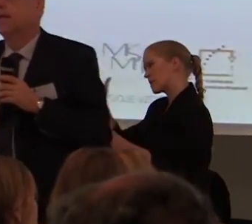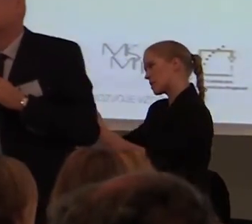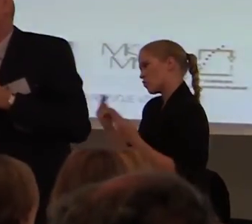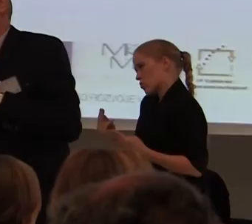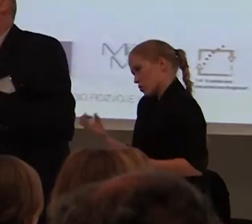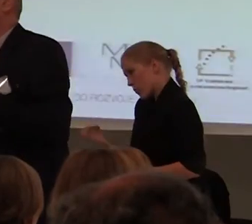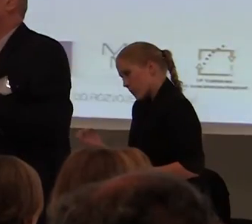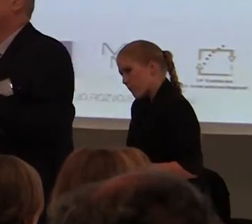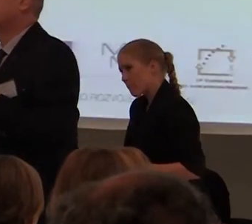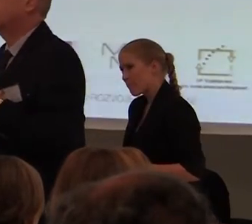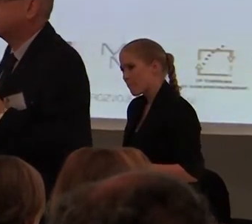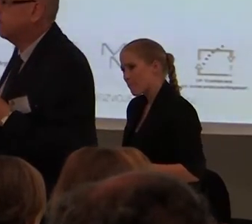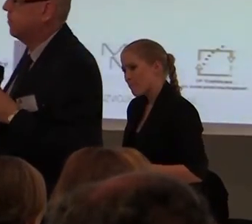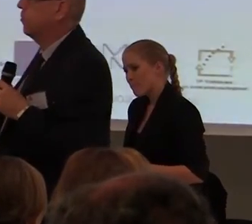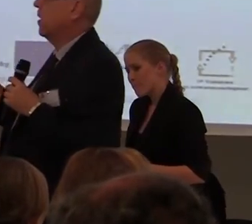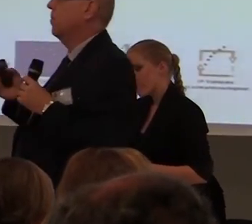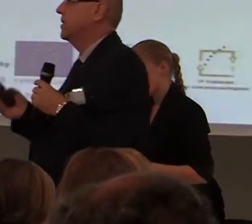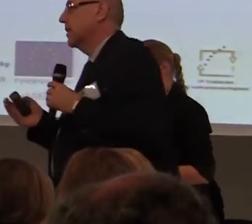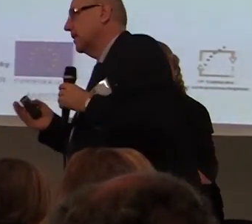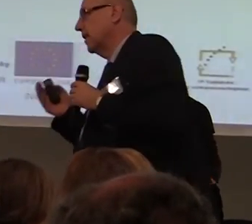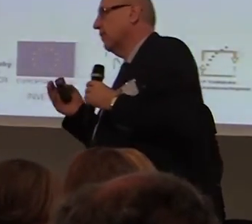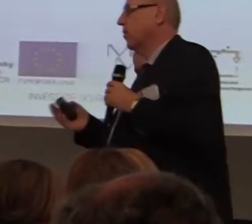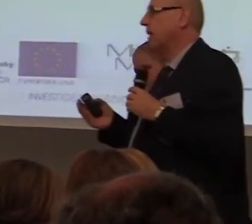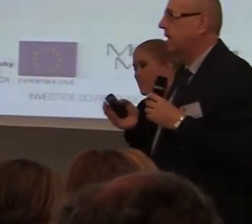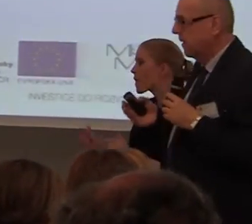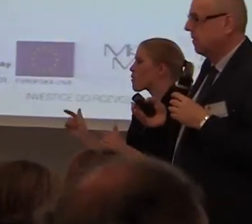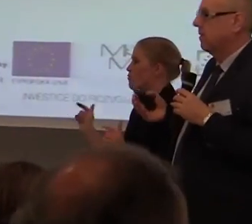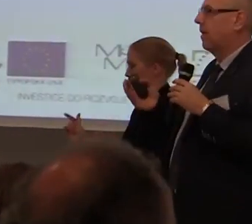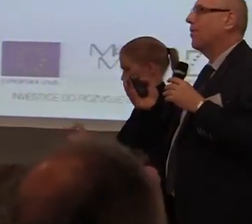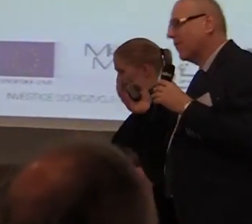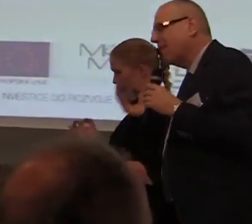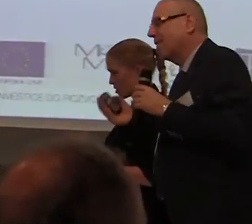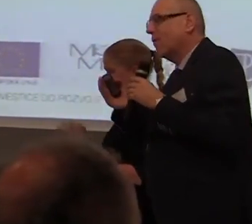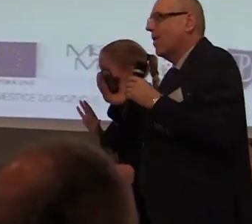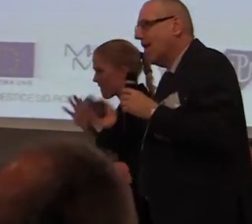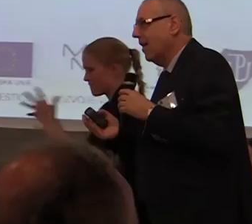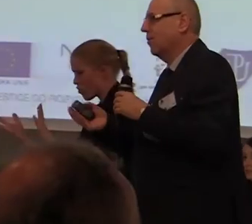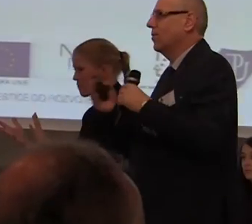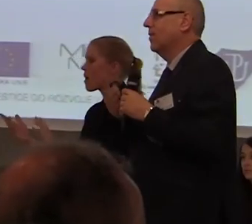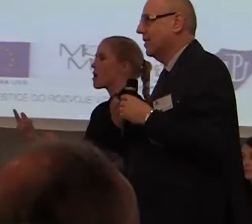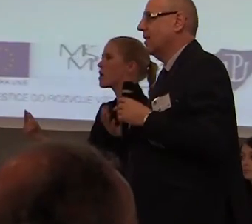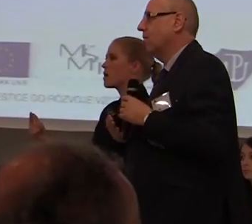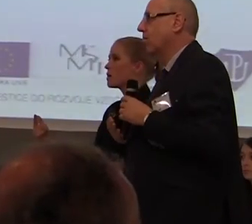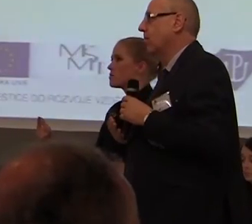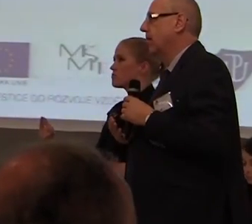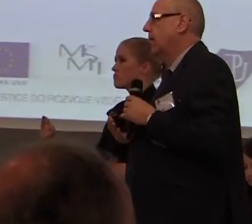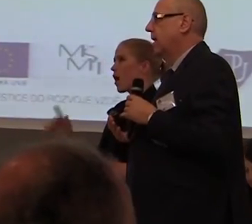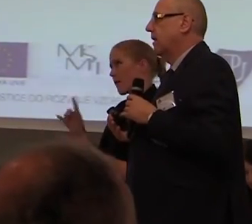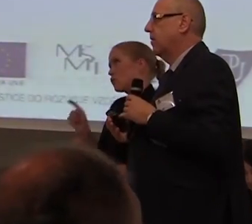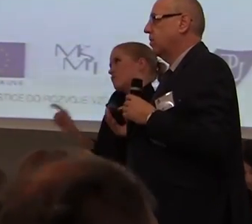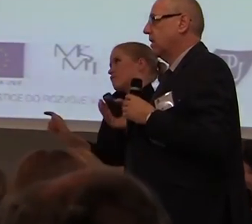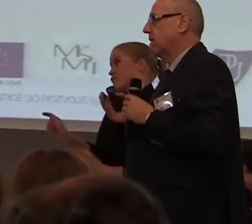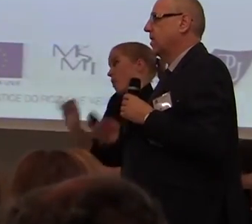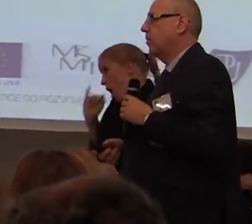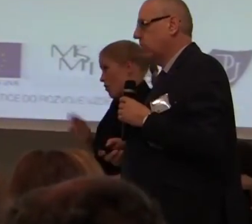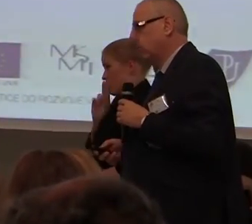jde o to, aby ta podpora opatření, ta reforma, a to fakt reforma je, a toho slova se jako nebojíme,